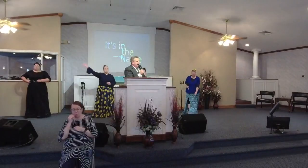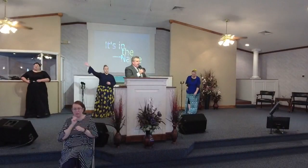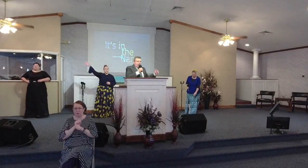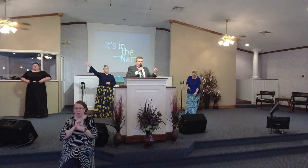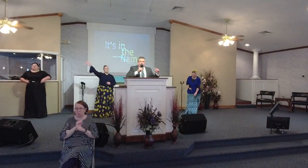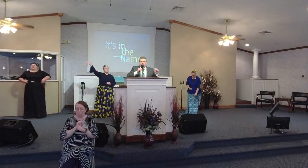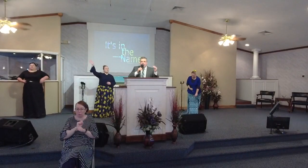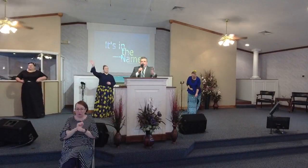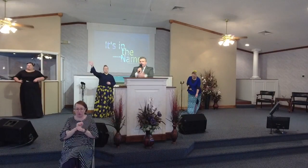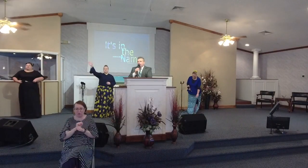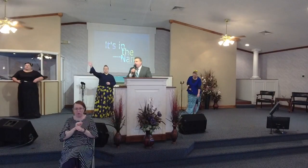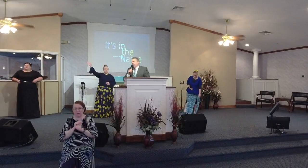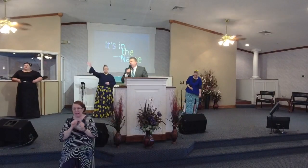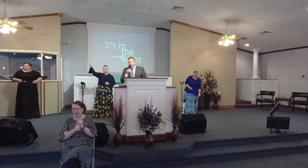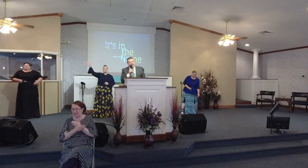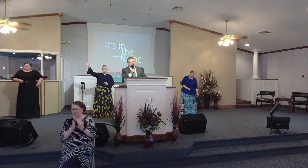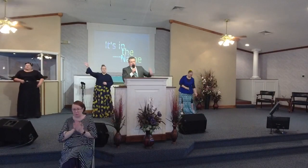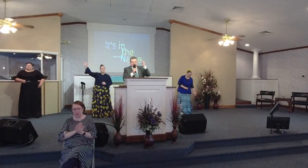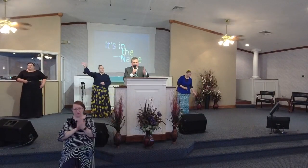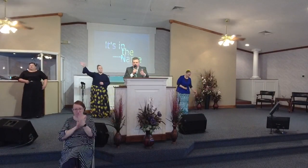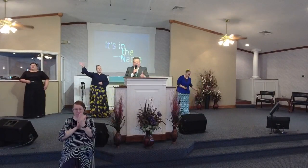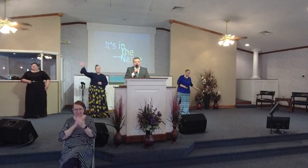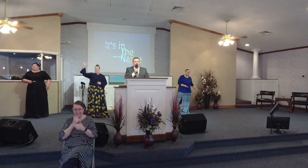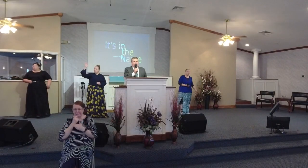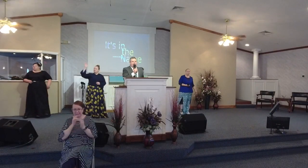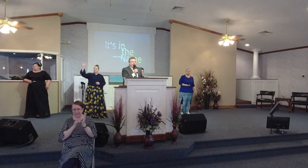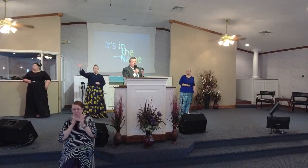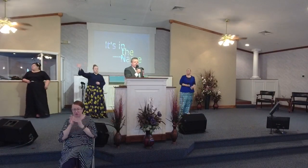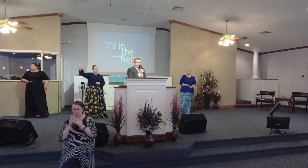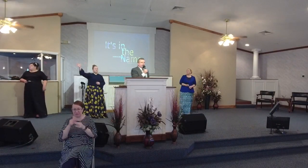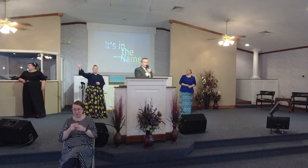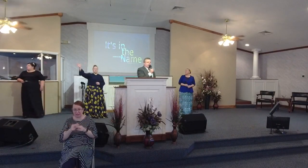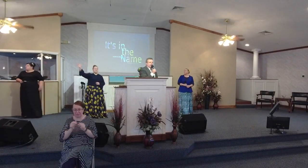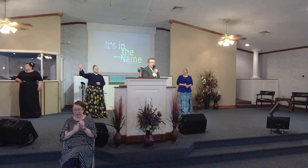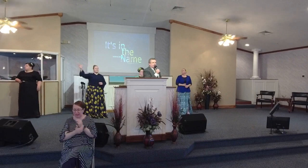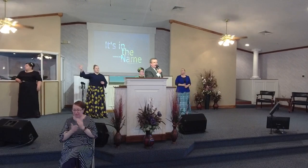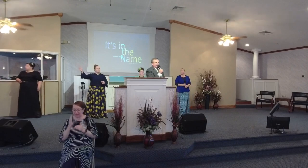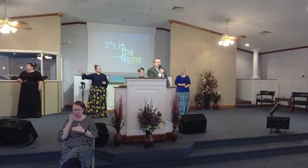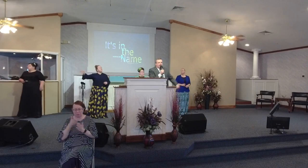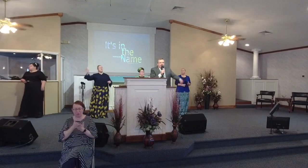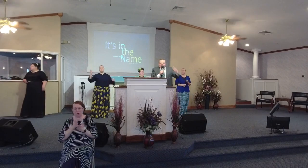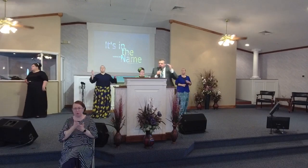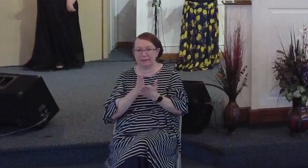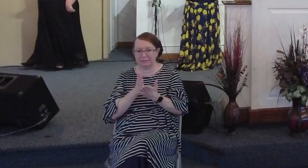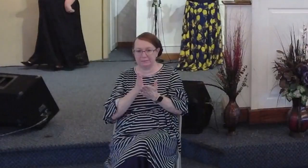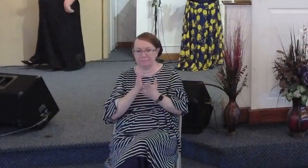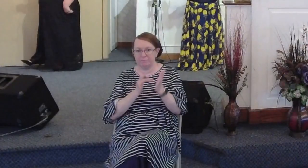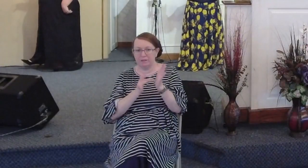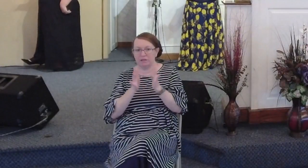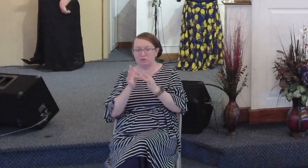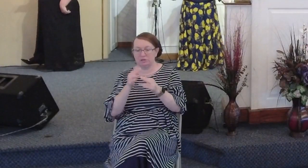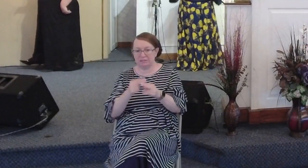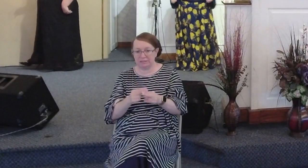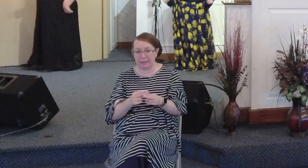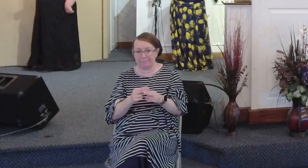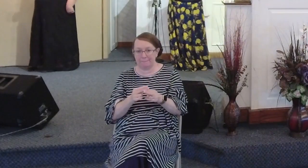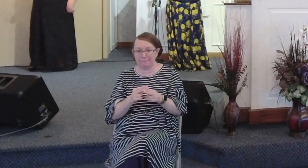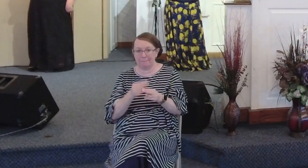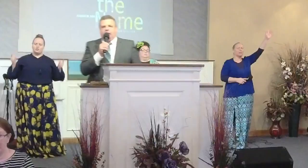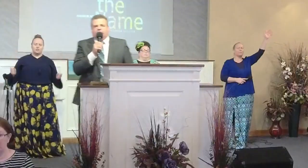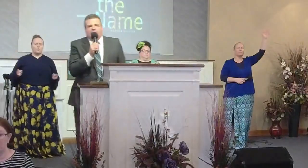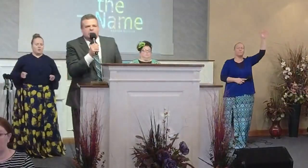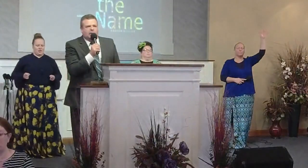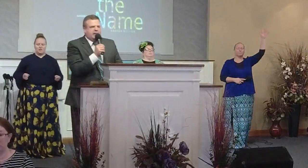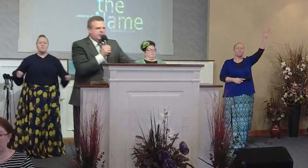Jesús y ponerlo en nuestra casa, en nuestro trabajo, en nuestros negocios, y decir, en el nombre de Jesús, todo va a estar